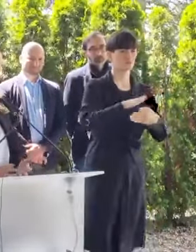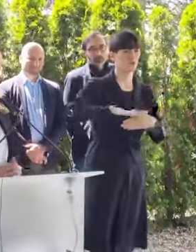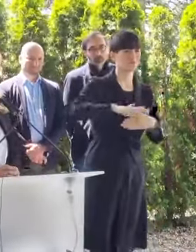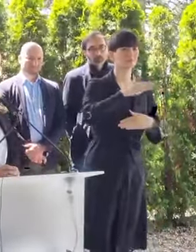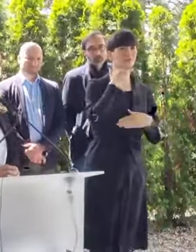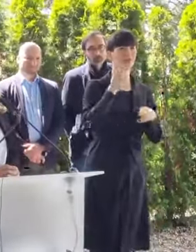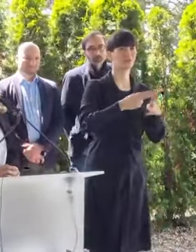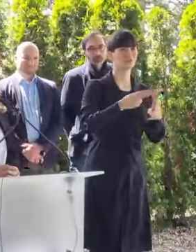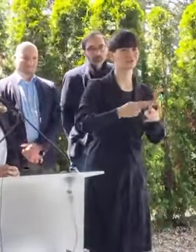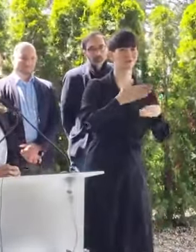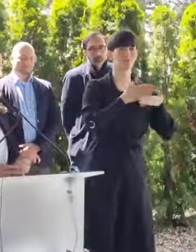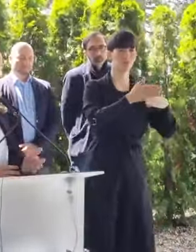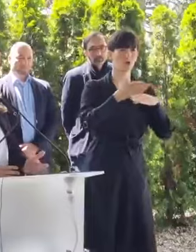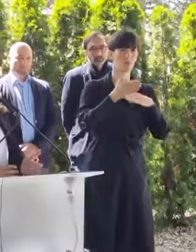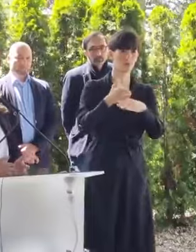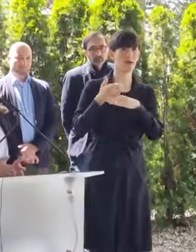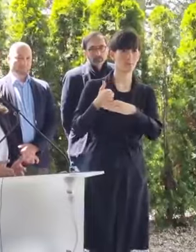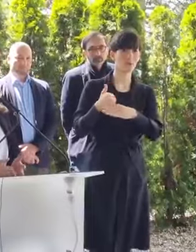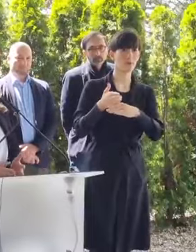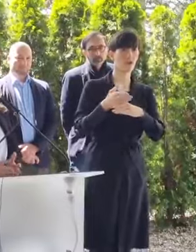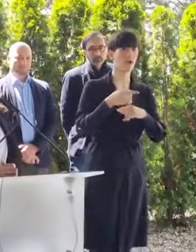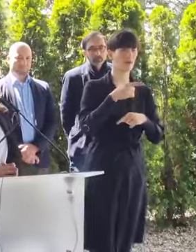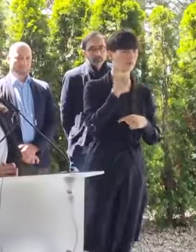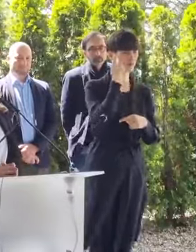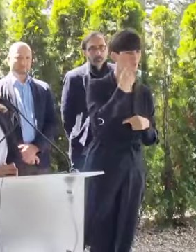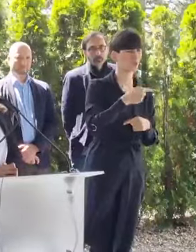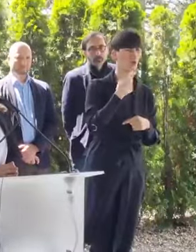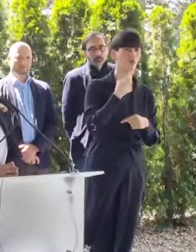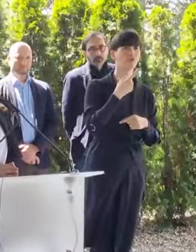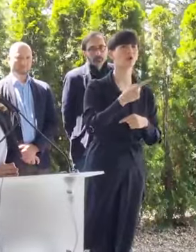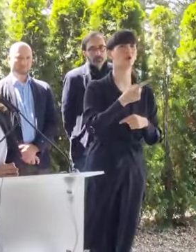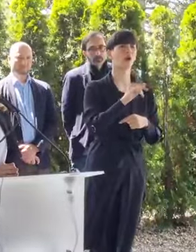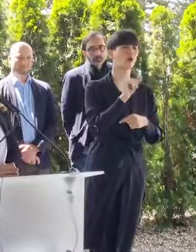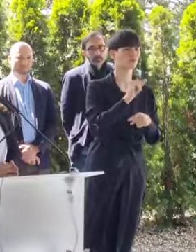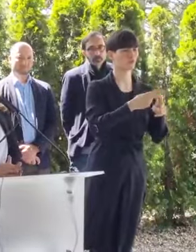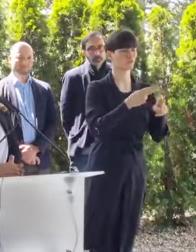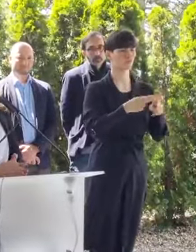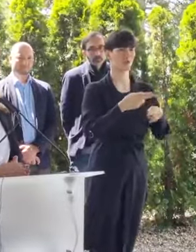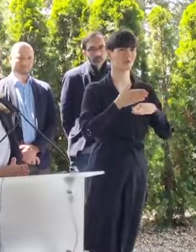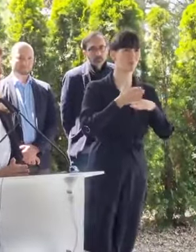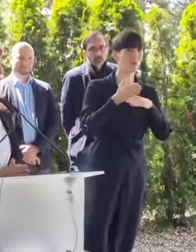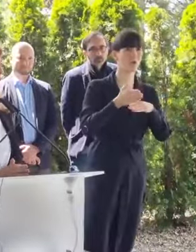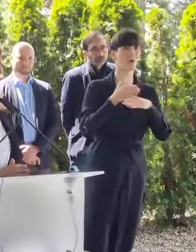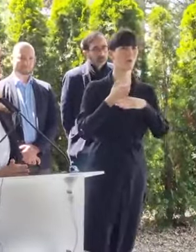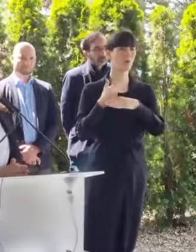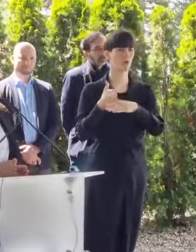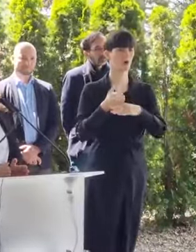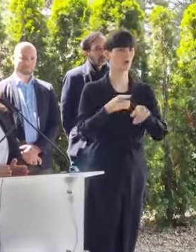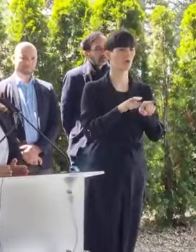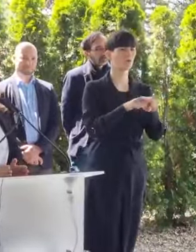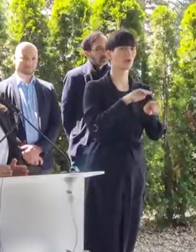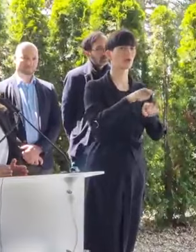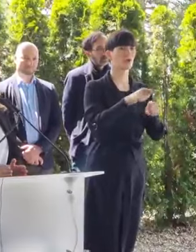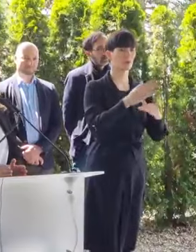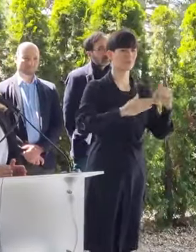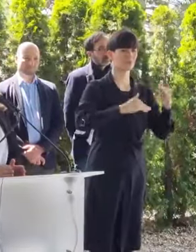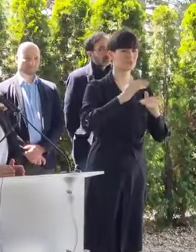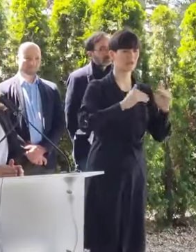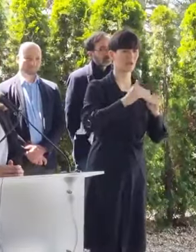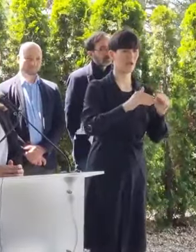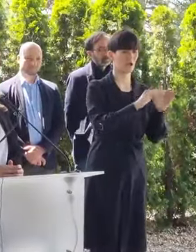kde sme navštívili, tak hovorili rôzne krajiny, ktoré prispeli a pomohli, aspoň aby tí ľudia mohli bývať v unibobunkách, pretože ich domy boli